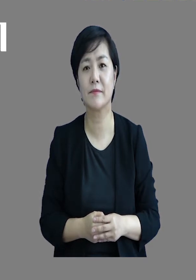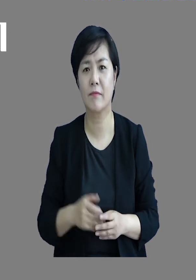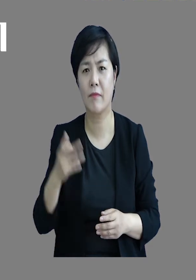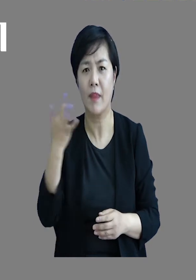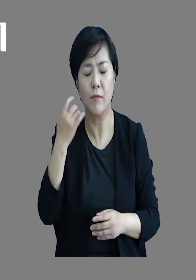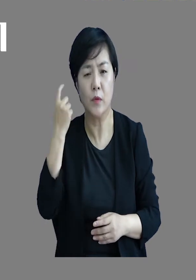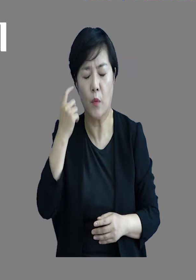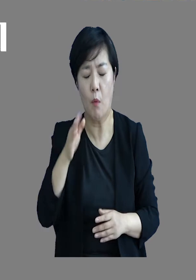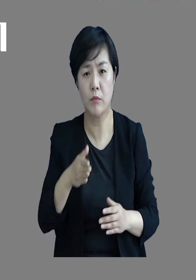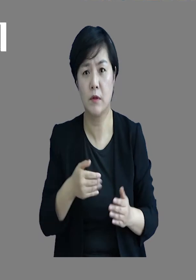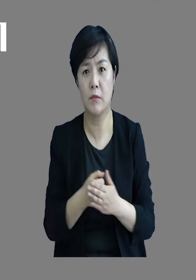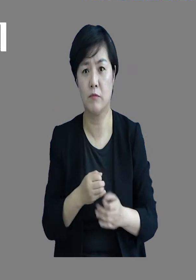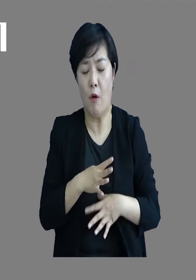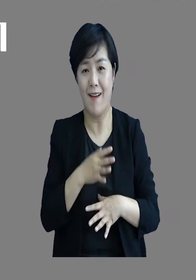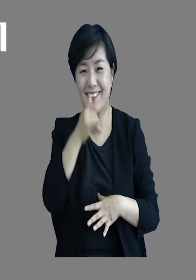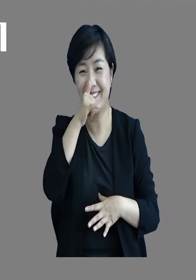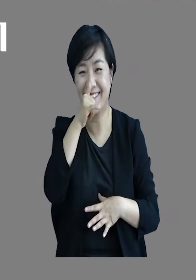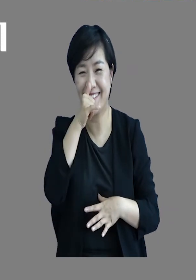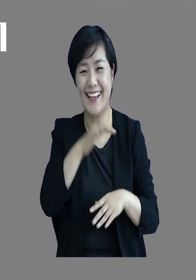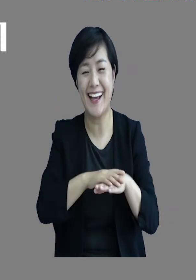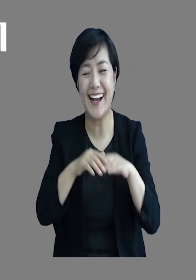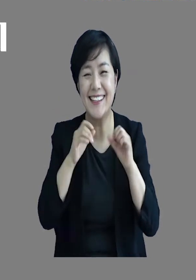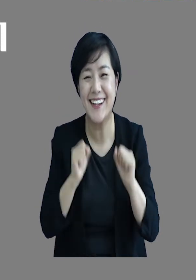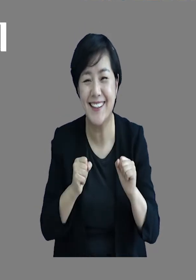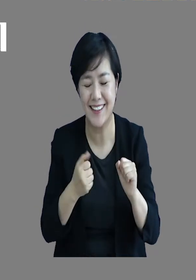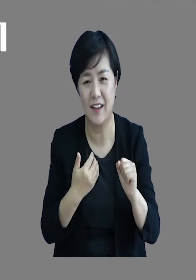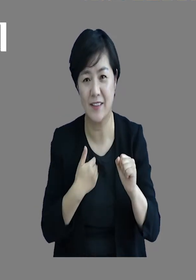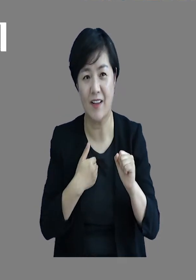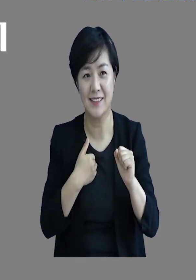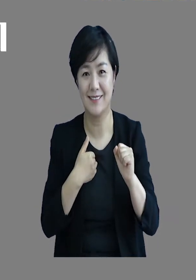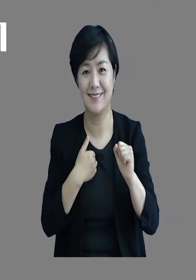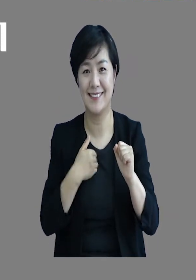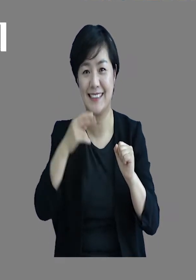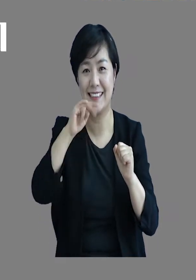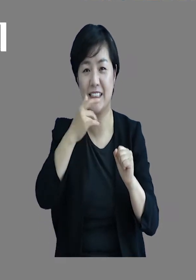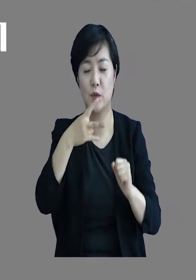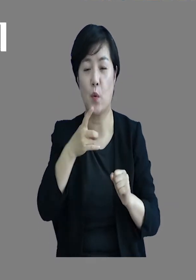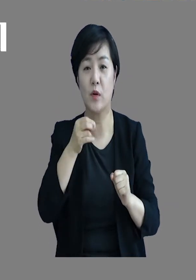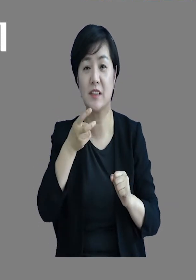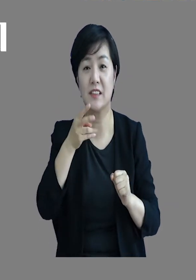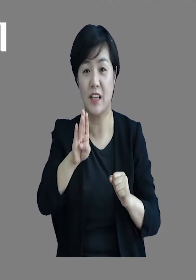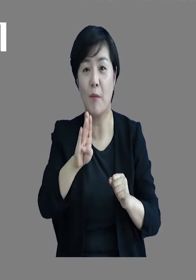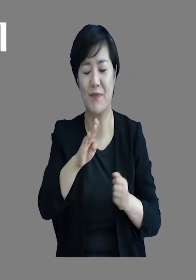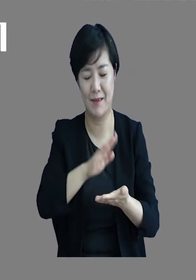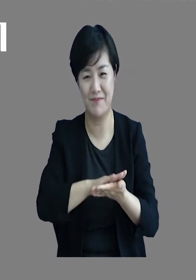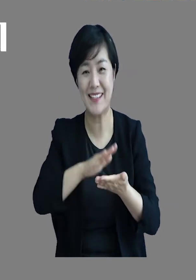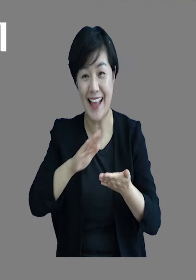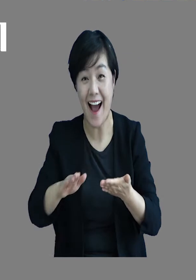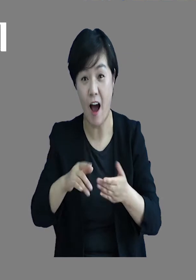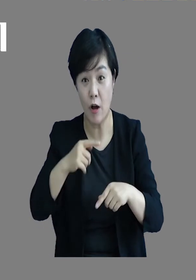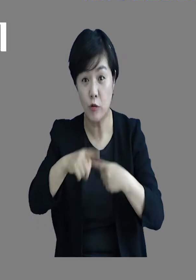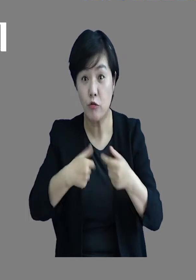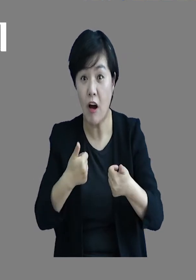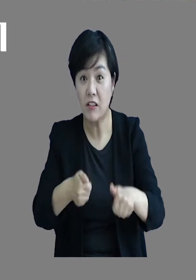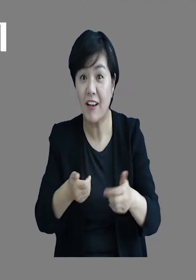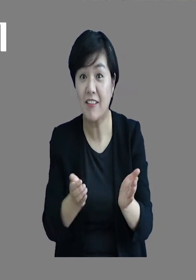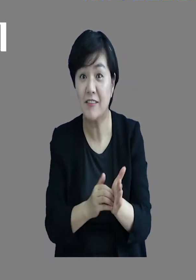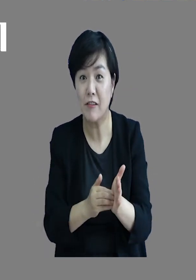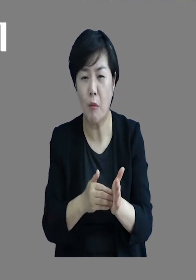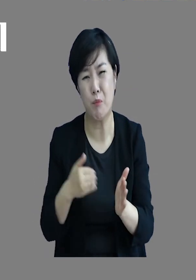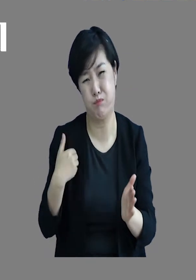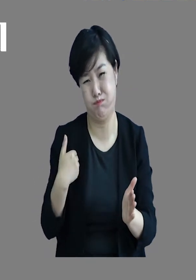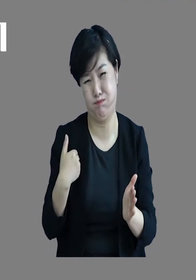갑자기 소리가 안 나서 놀라셨죠? 안녕하세요. 저는 신동엽입니다. 라고 제가 수어로 인사드렸는데